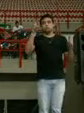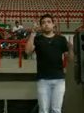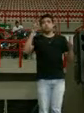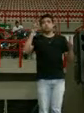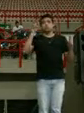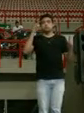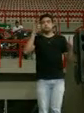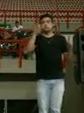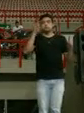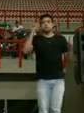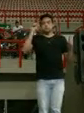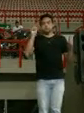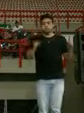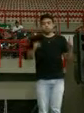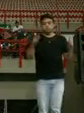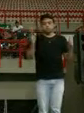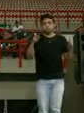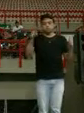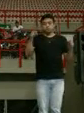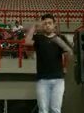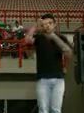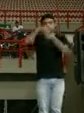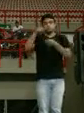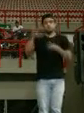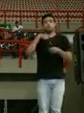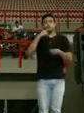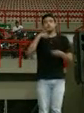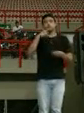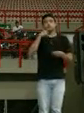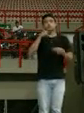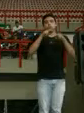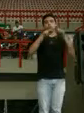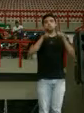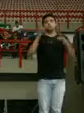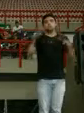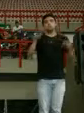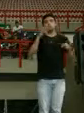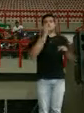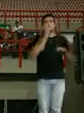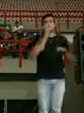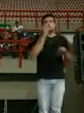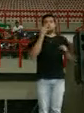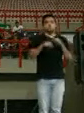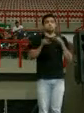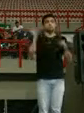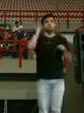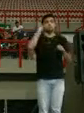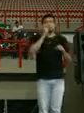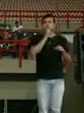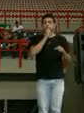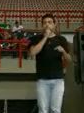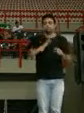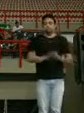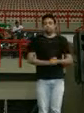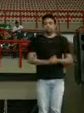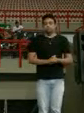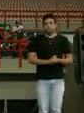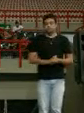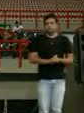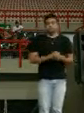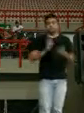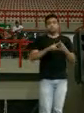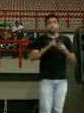mil. Opa, o cachorro está dentro desse intervalo, pessoal? Não. Então o cachorro não vai escutar.